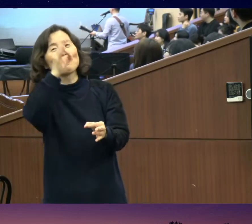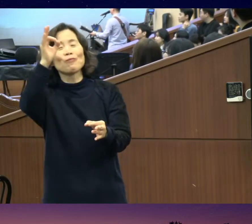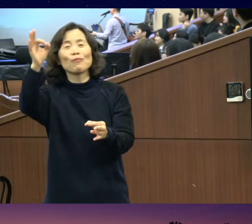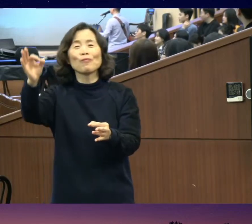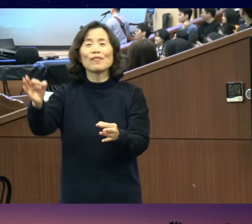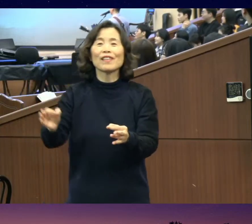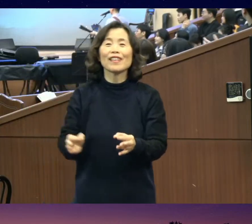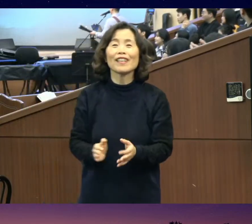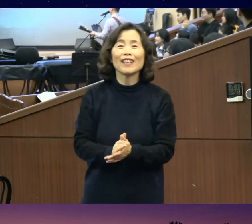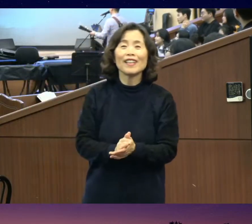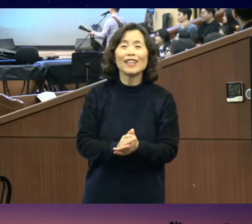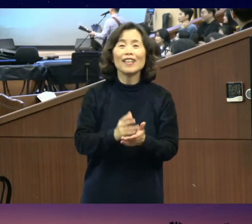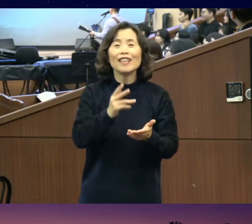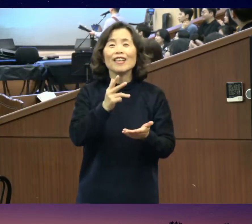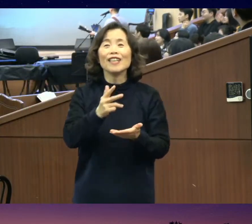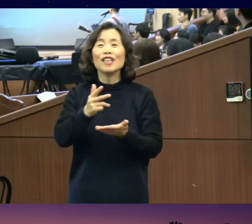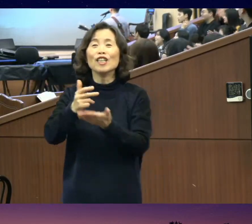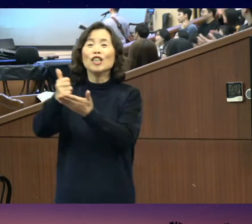주의 은혜 앞에서